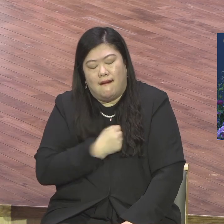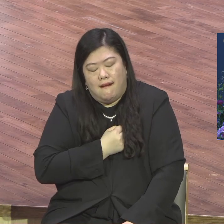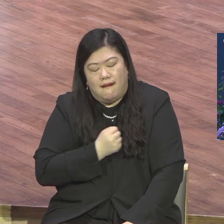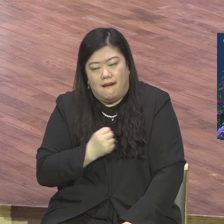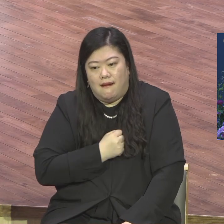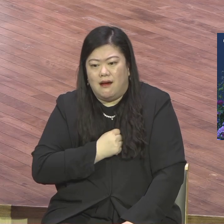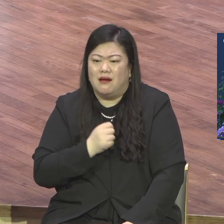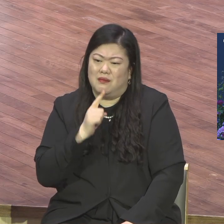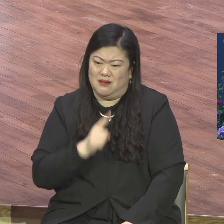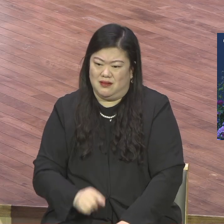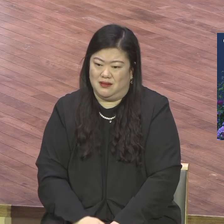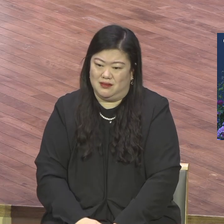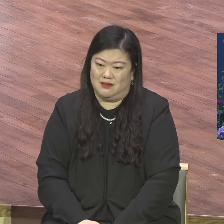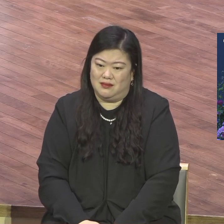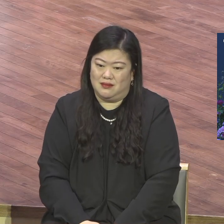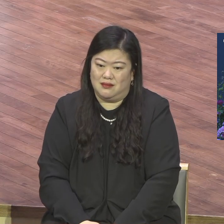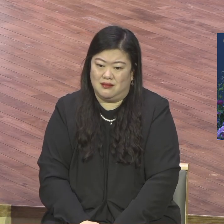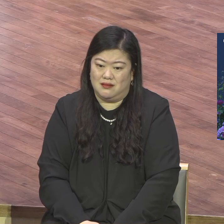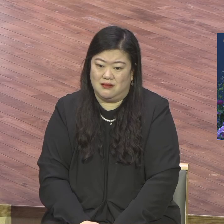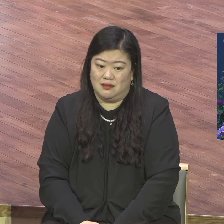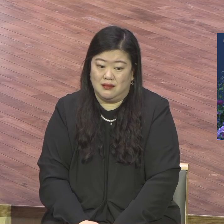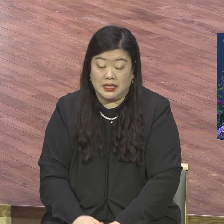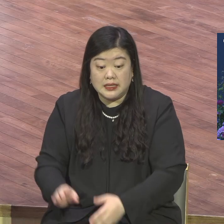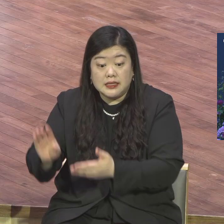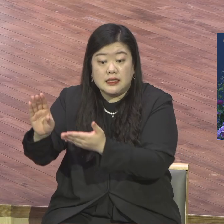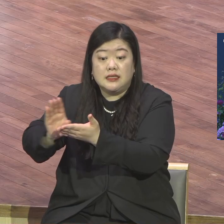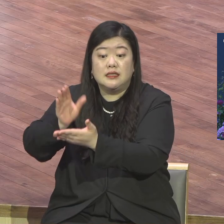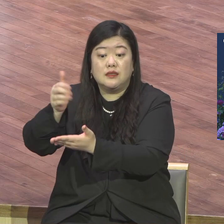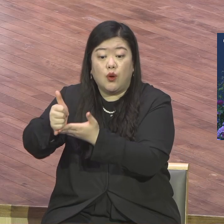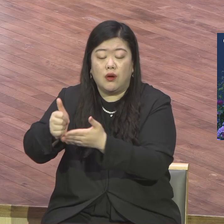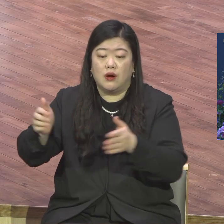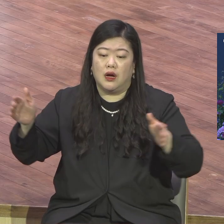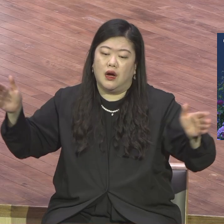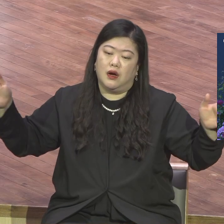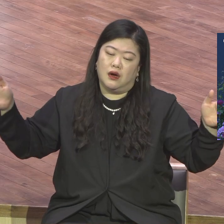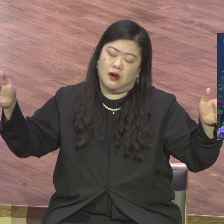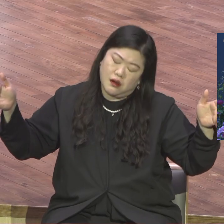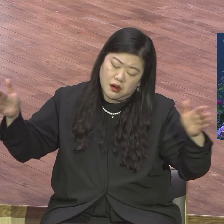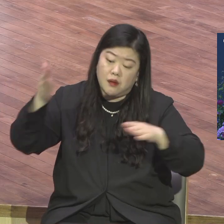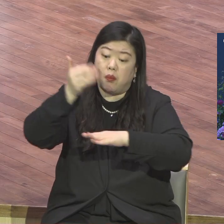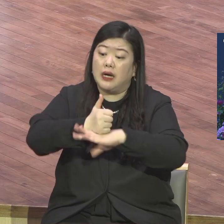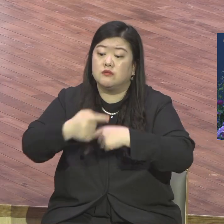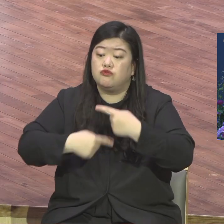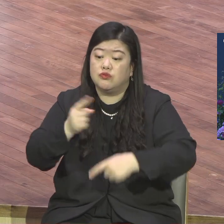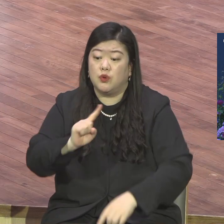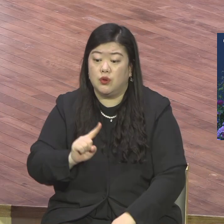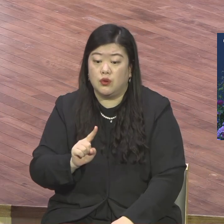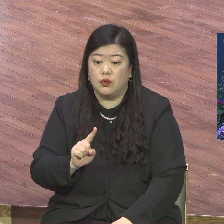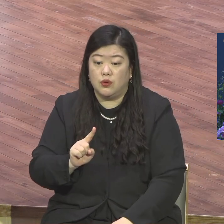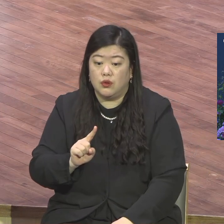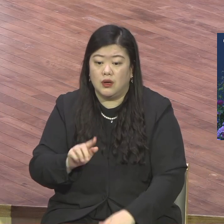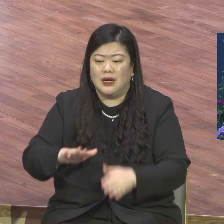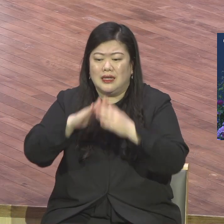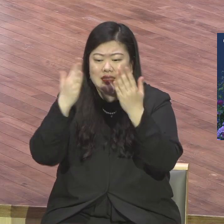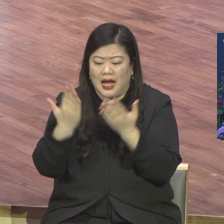다 줬는데, 글씨가 다 이뤘는데 왜 그렇게 누리지 못하고 눌리고